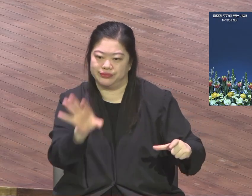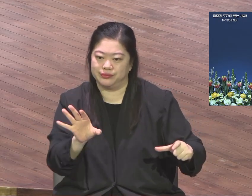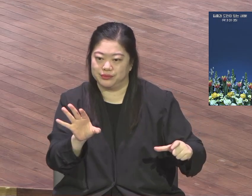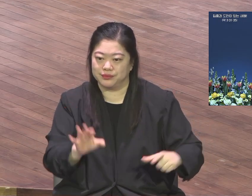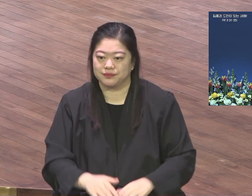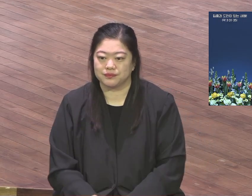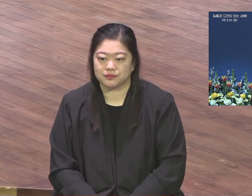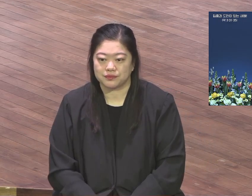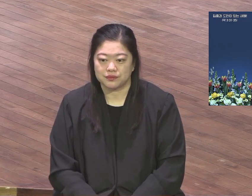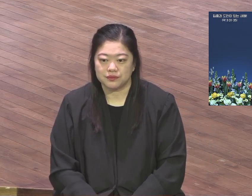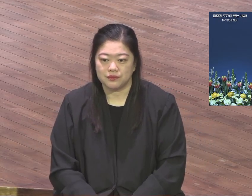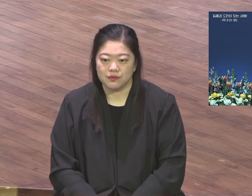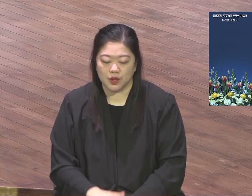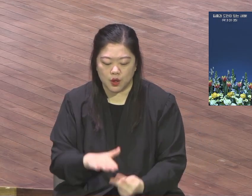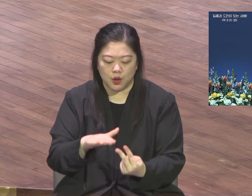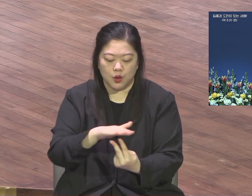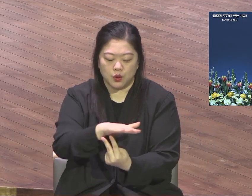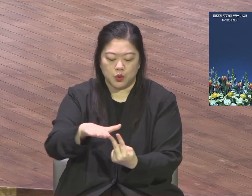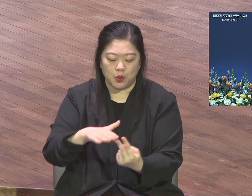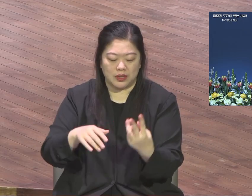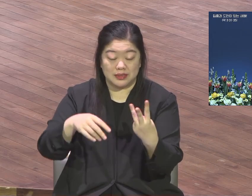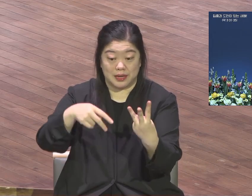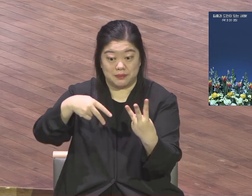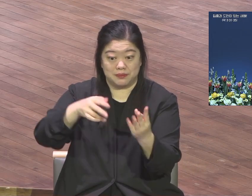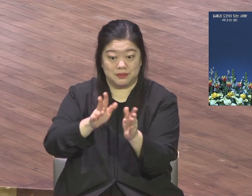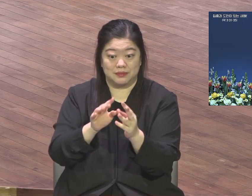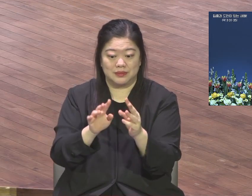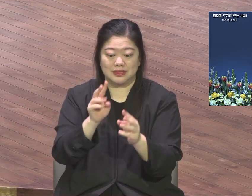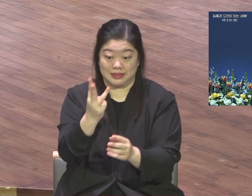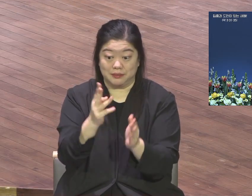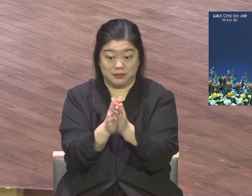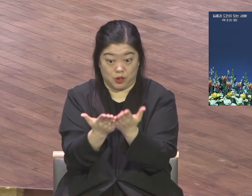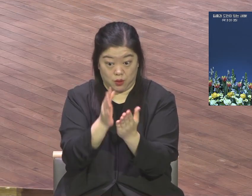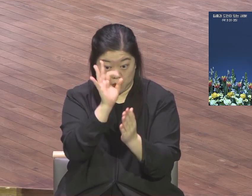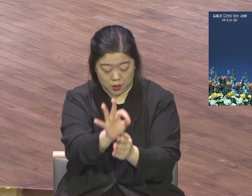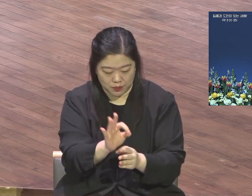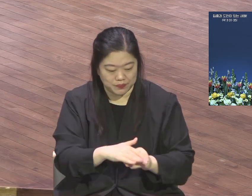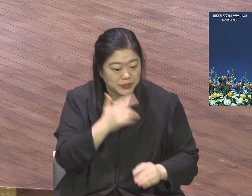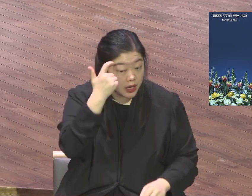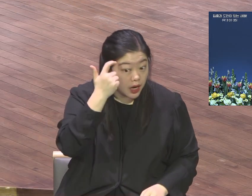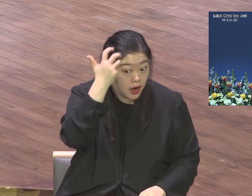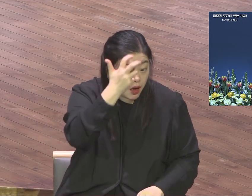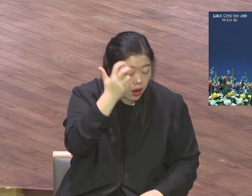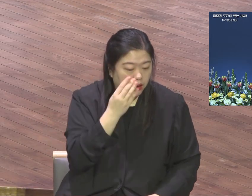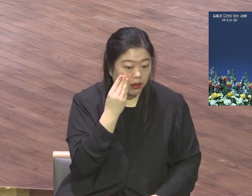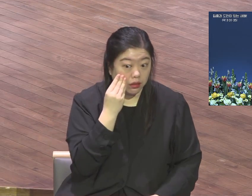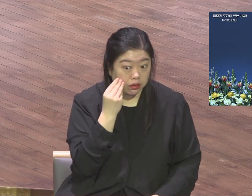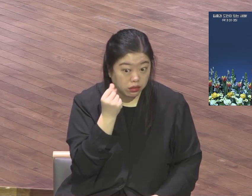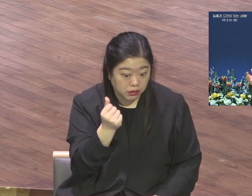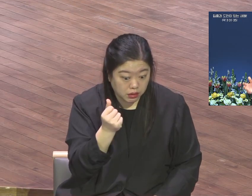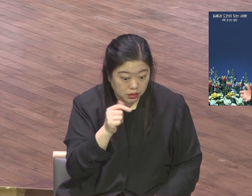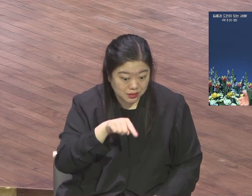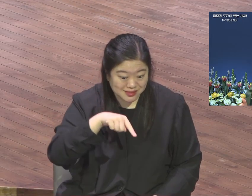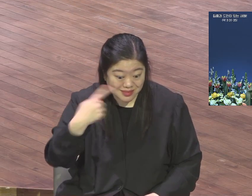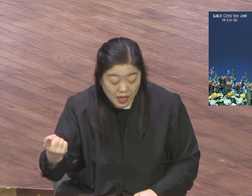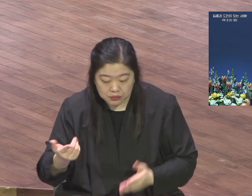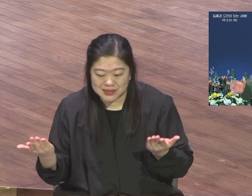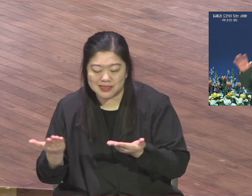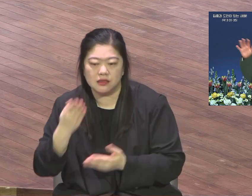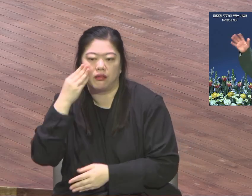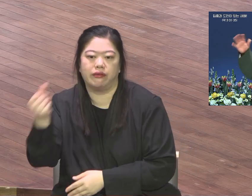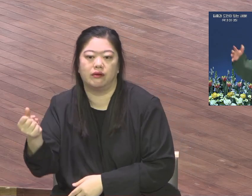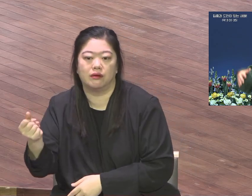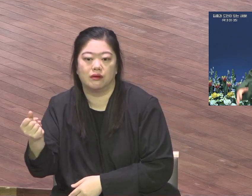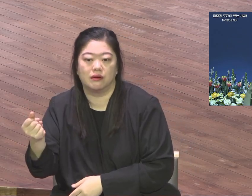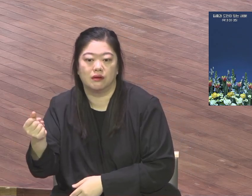보면 1장 1절 2절에 사랑하는 자여 너 영혼이 잘됨 같이, 영혼이 잘됨 같이. 세상